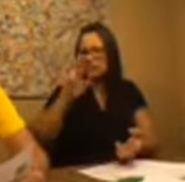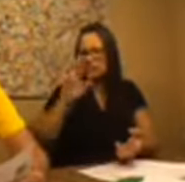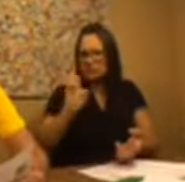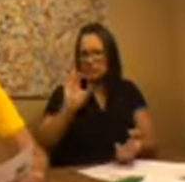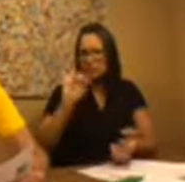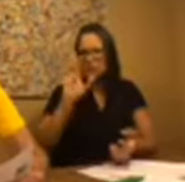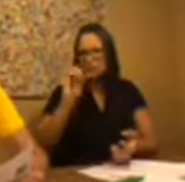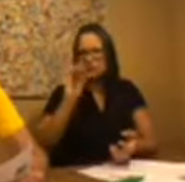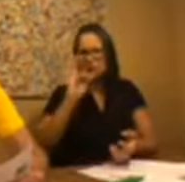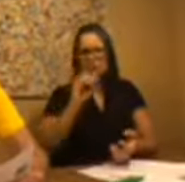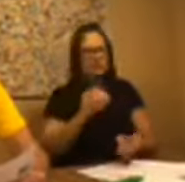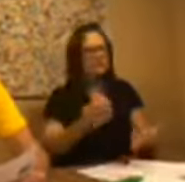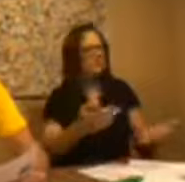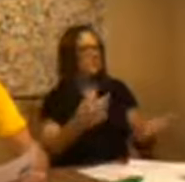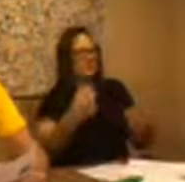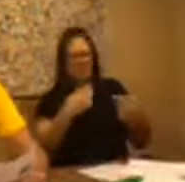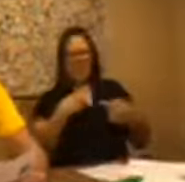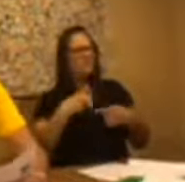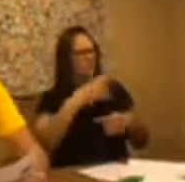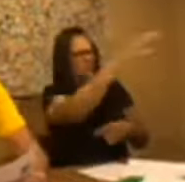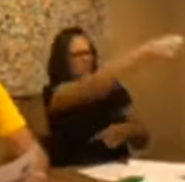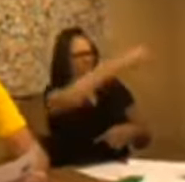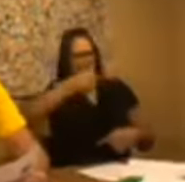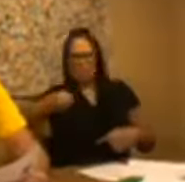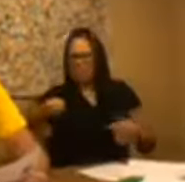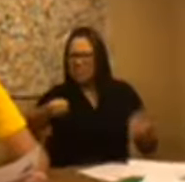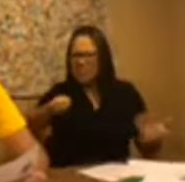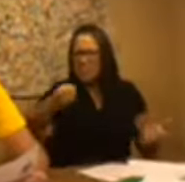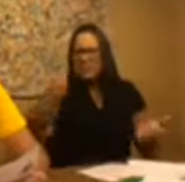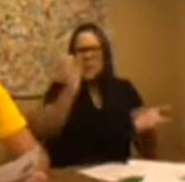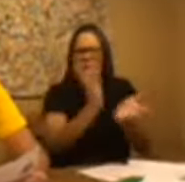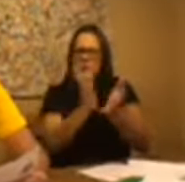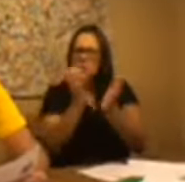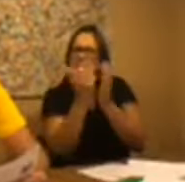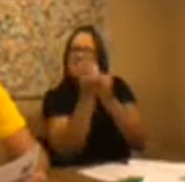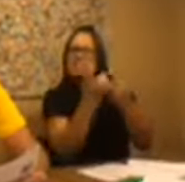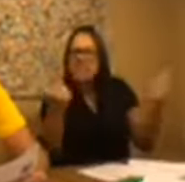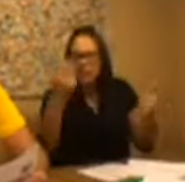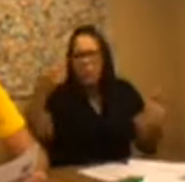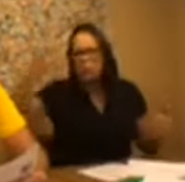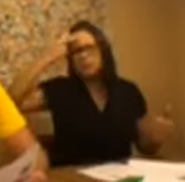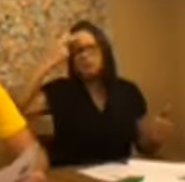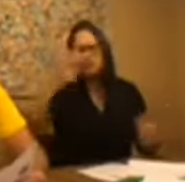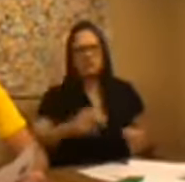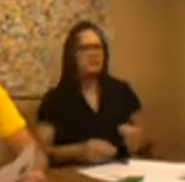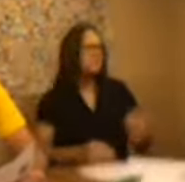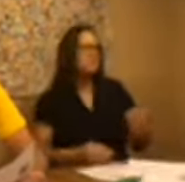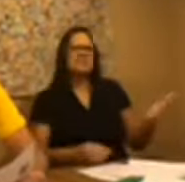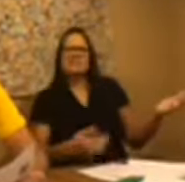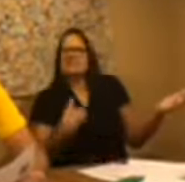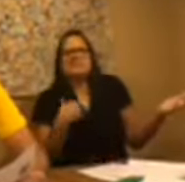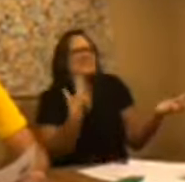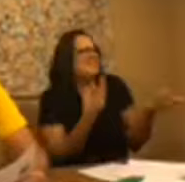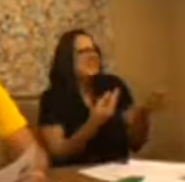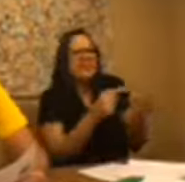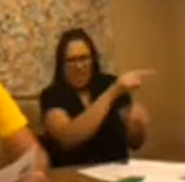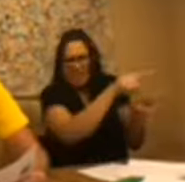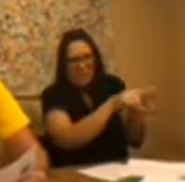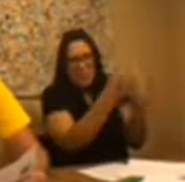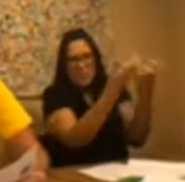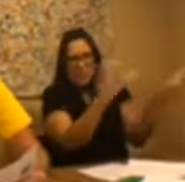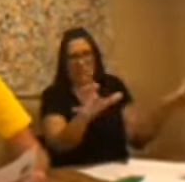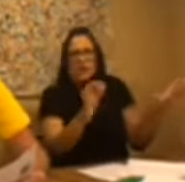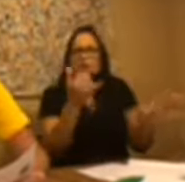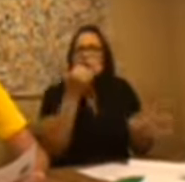tá certo e daí vou botar um floater frota quer incluir 14 o coração do ministério da cultura nós temos que